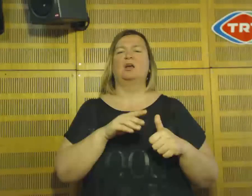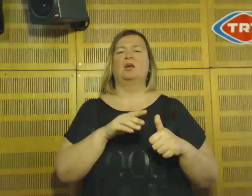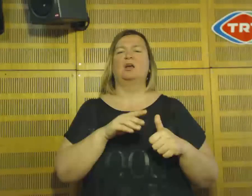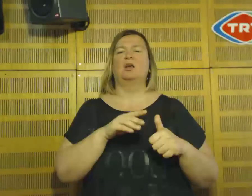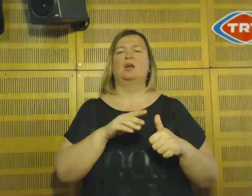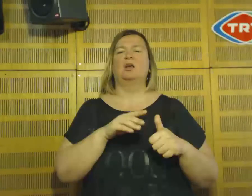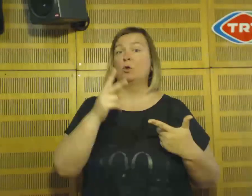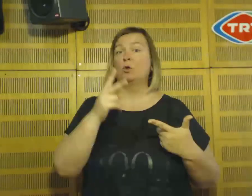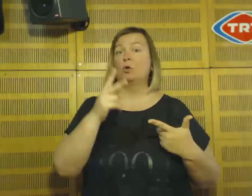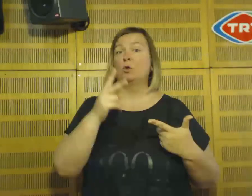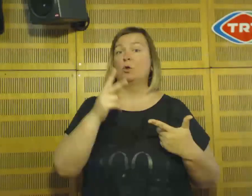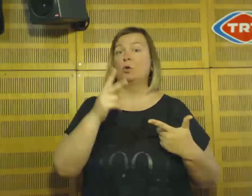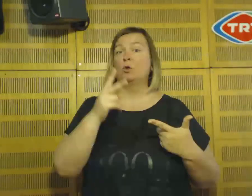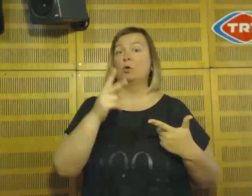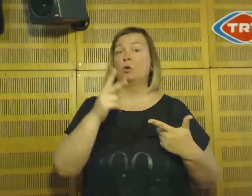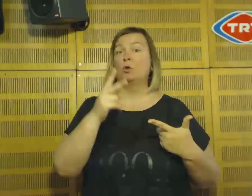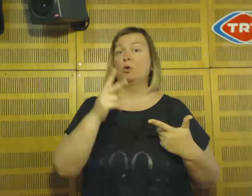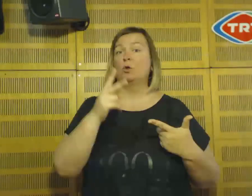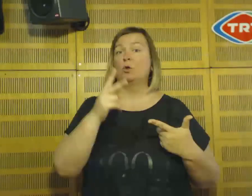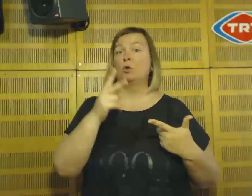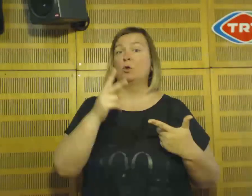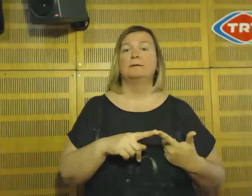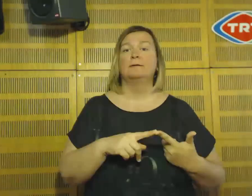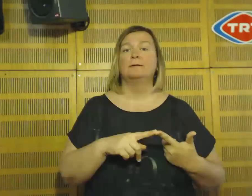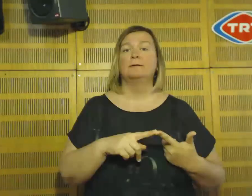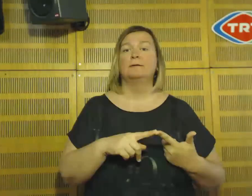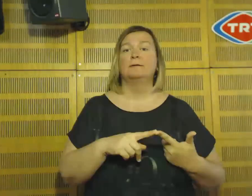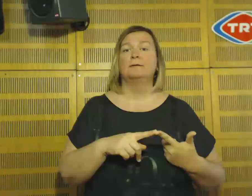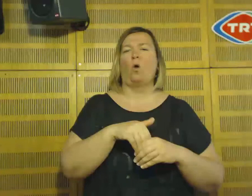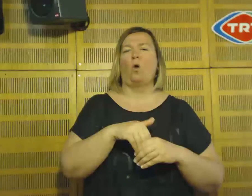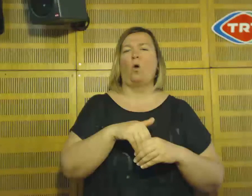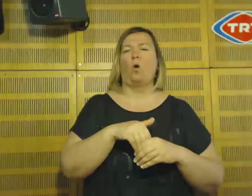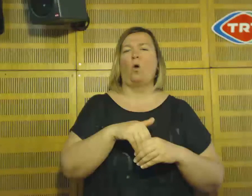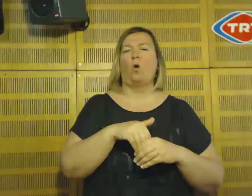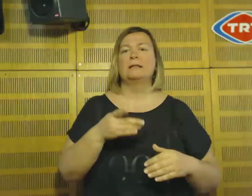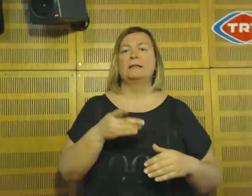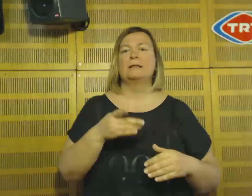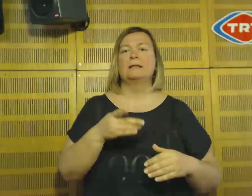derin oy kullanırken